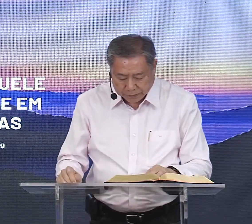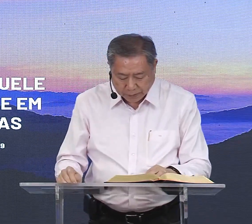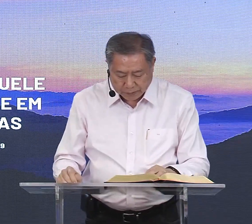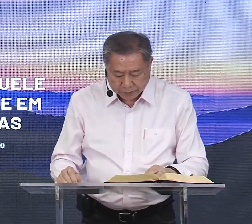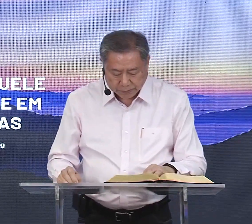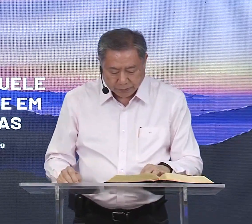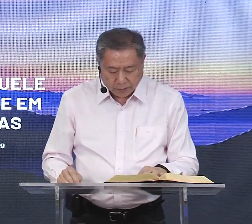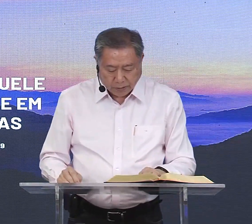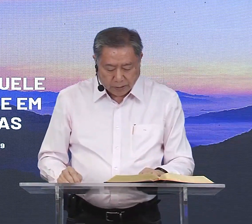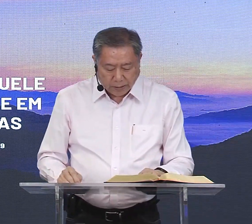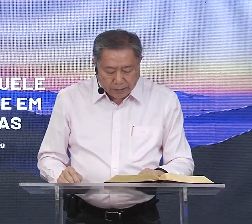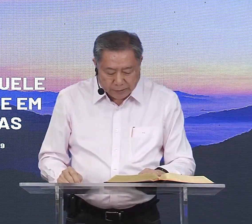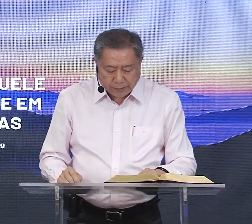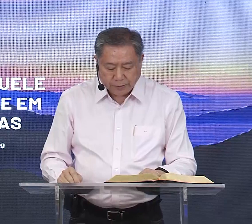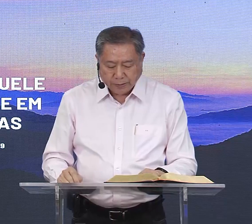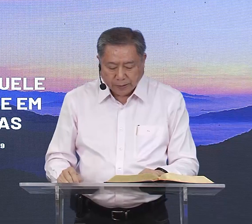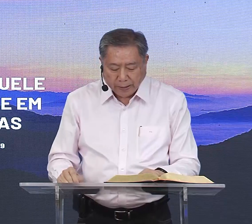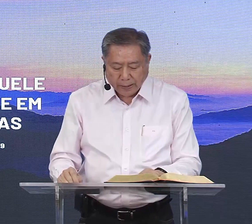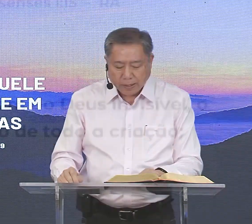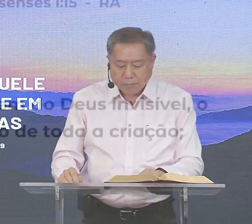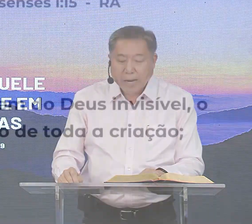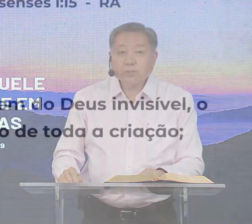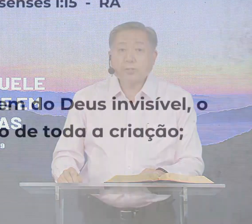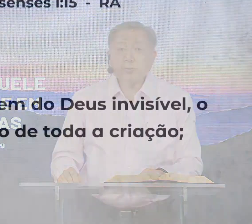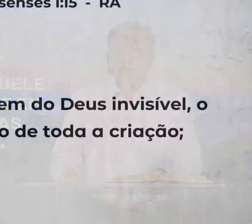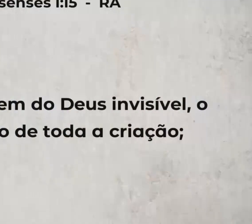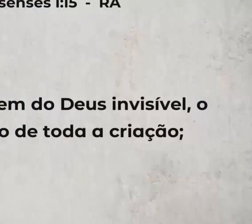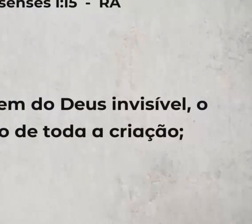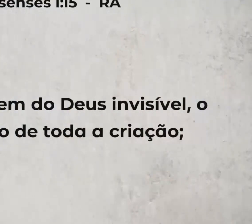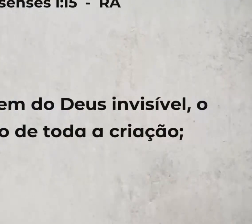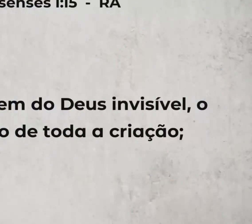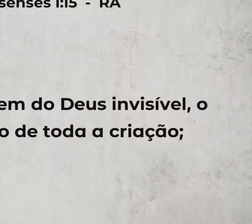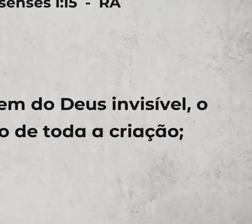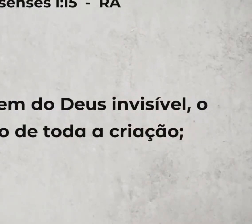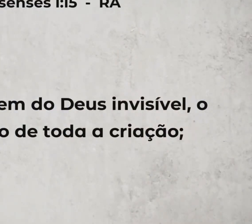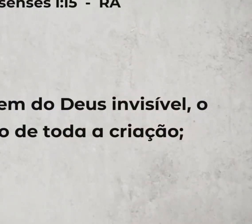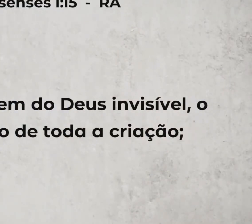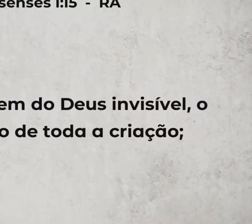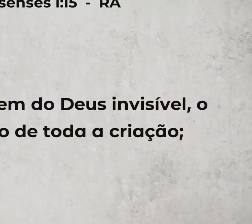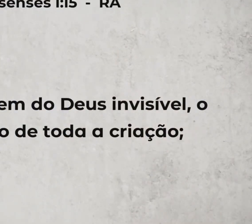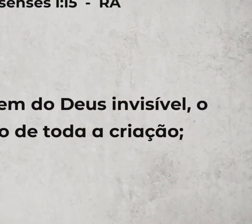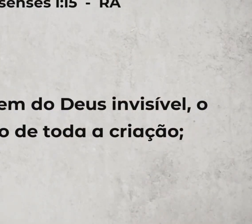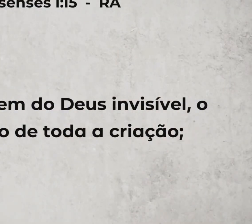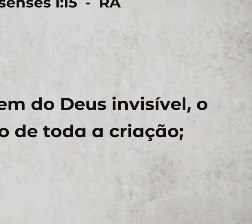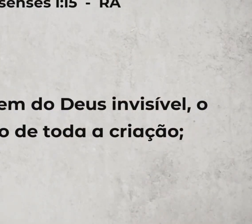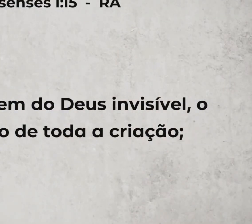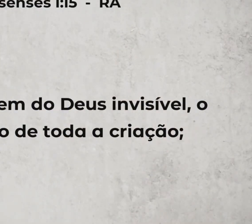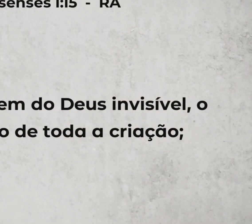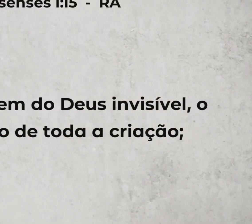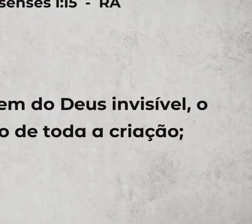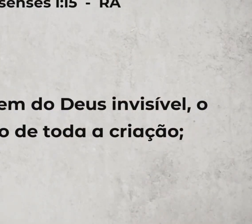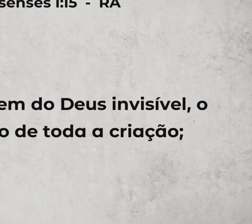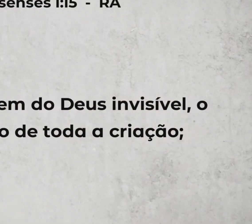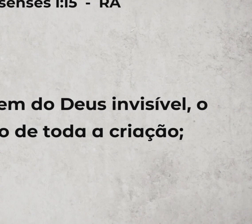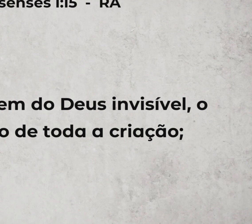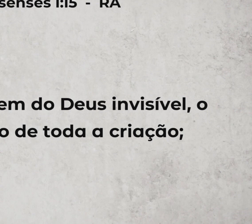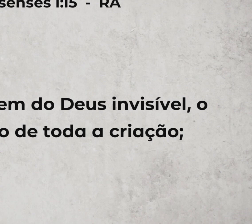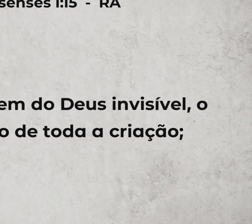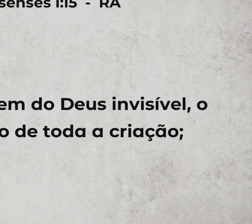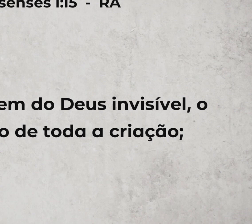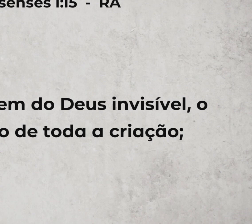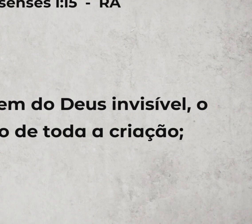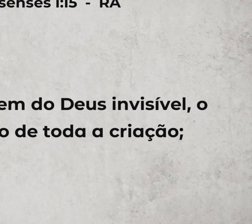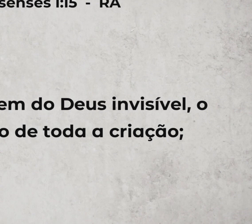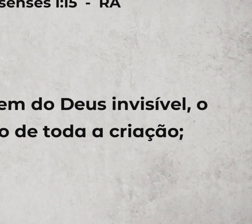versículo 15, ali disse: este é a imagem do Deus invisível, o primogênito